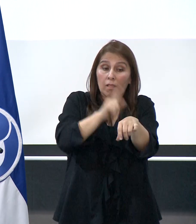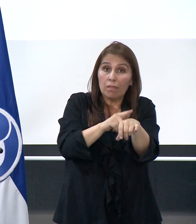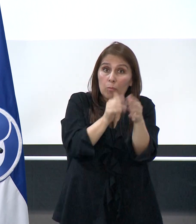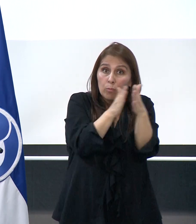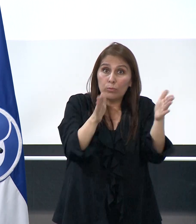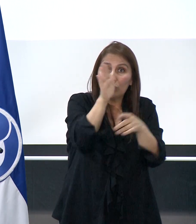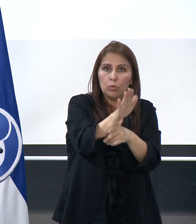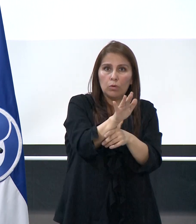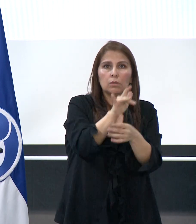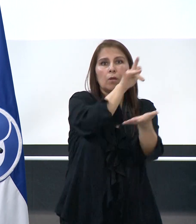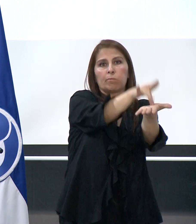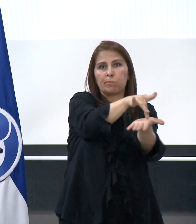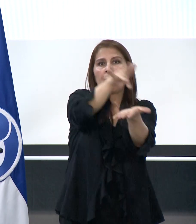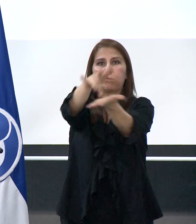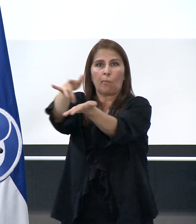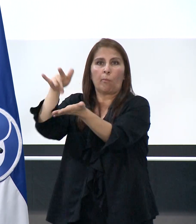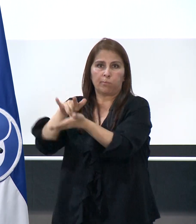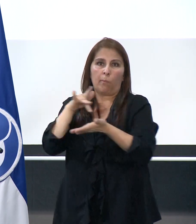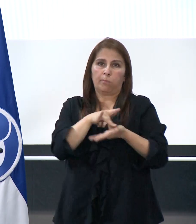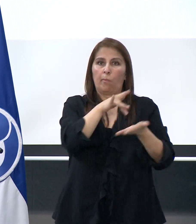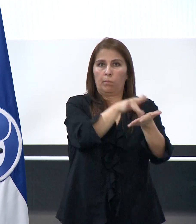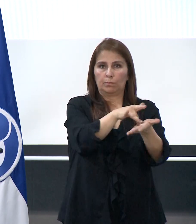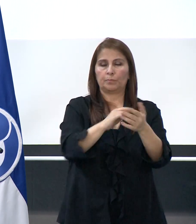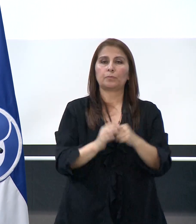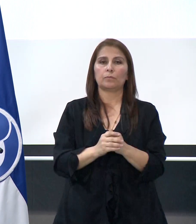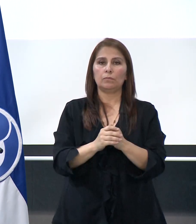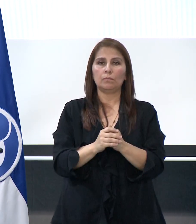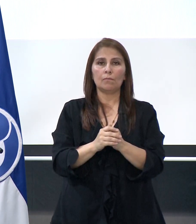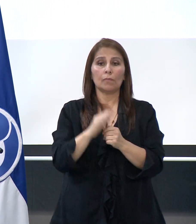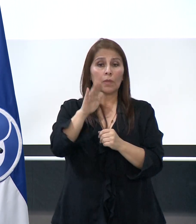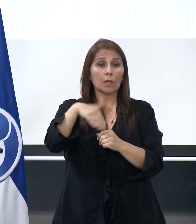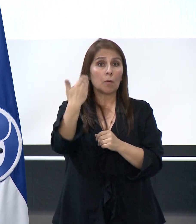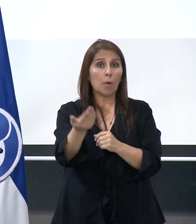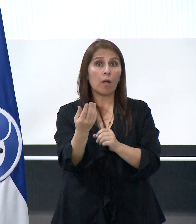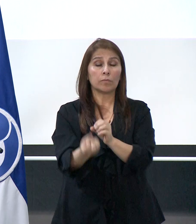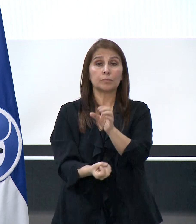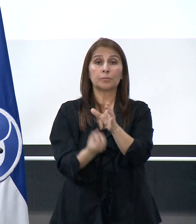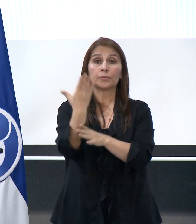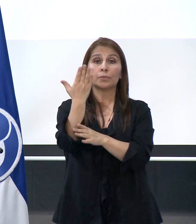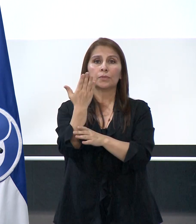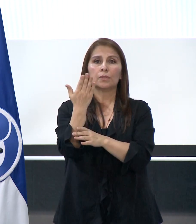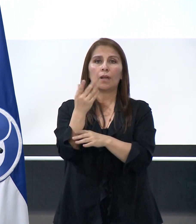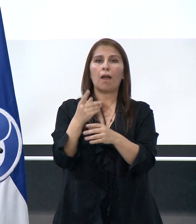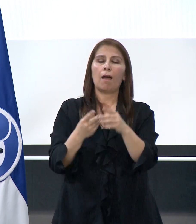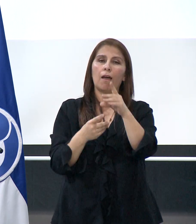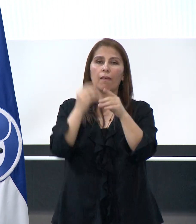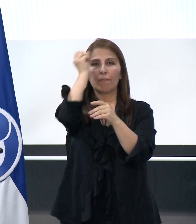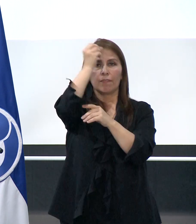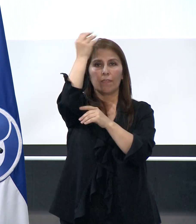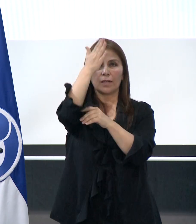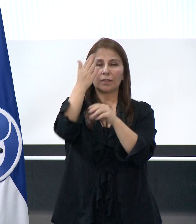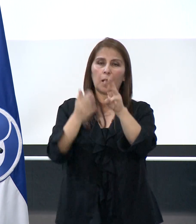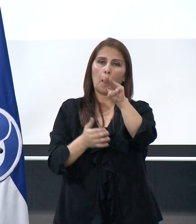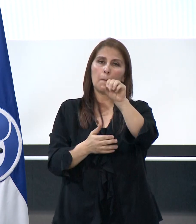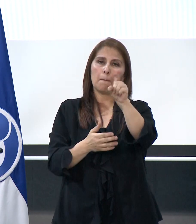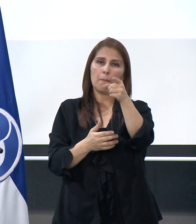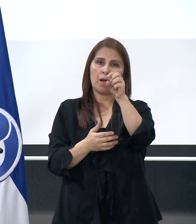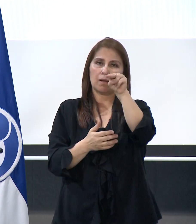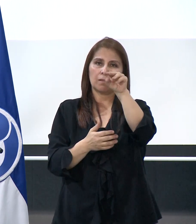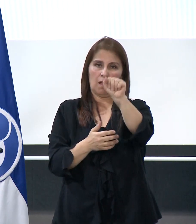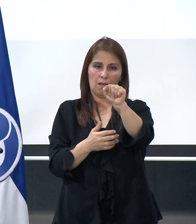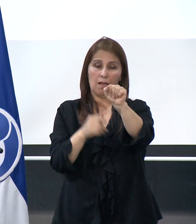en 1632 se publicó en checo su principal obra la didáctica magna obra que después sería